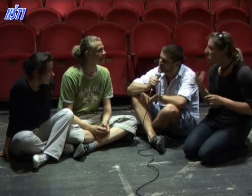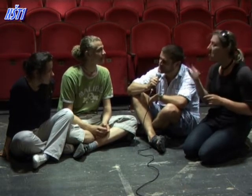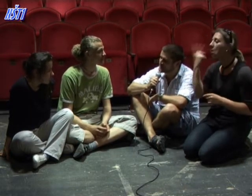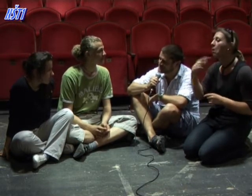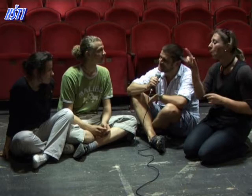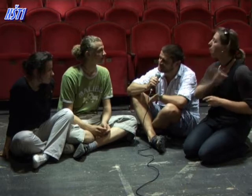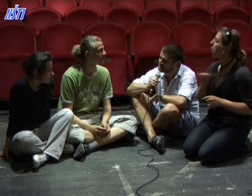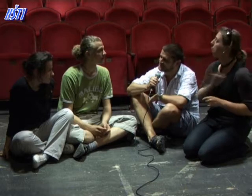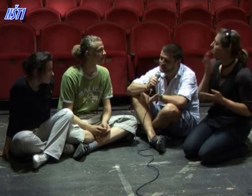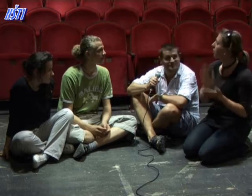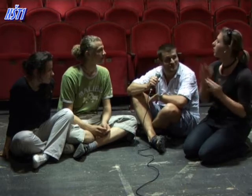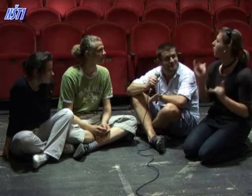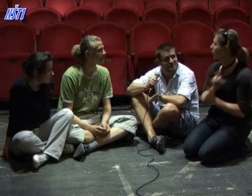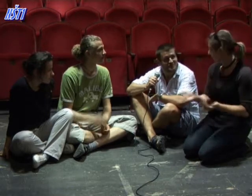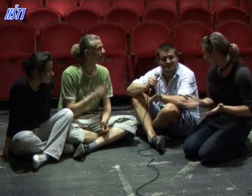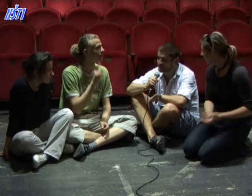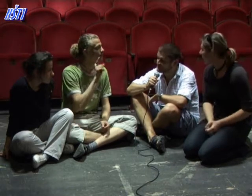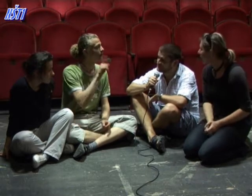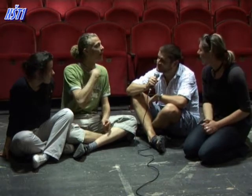zvědavý, strašně.